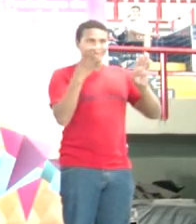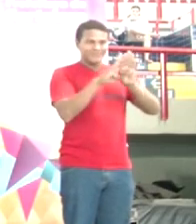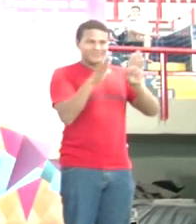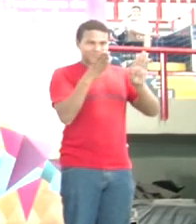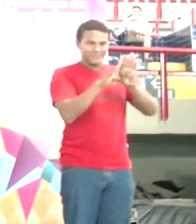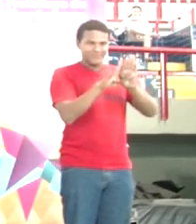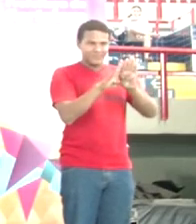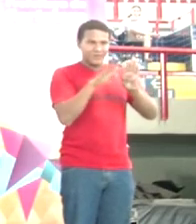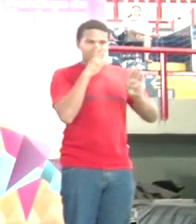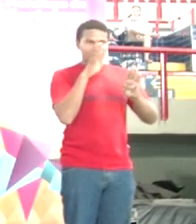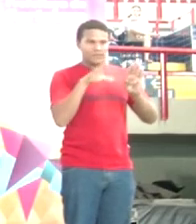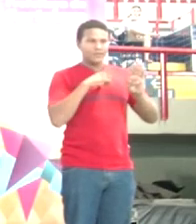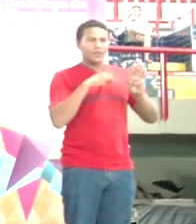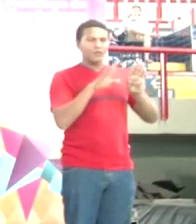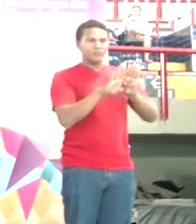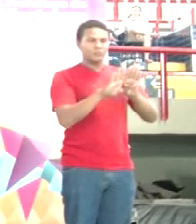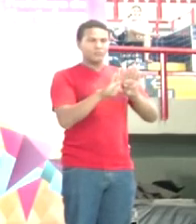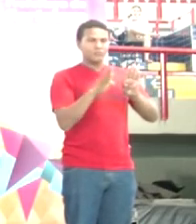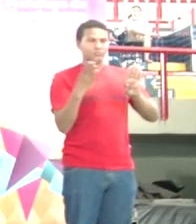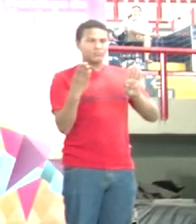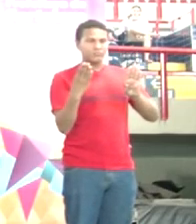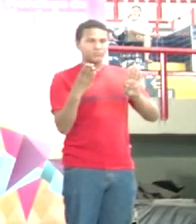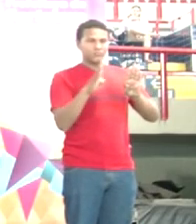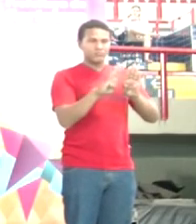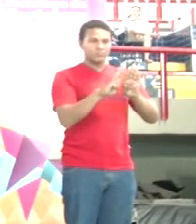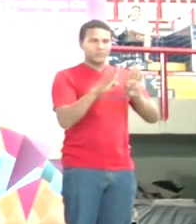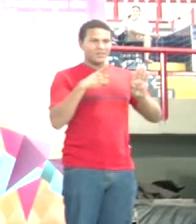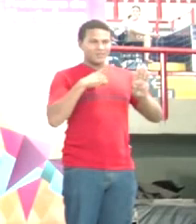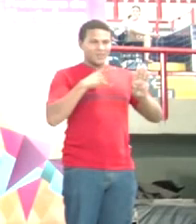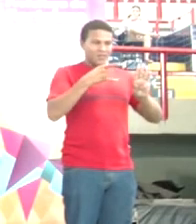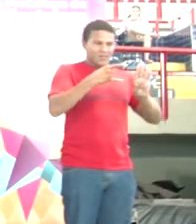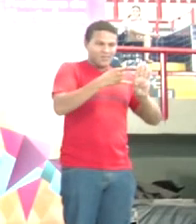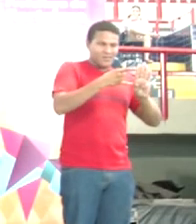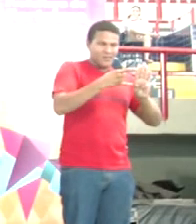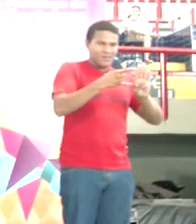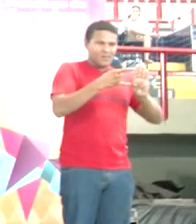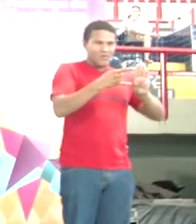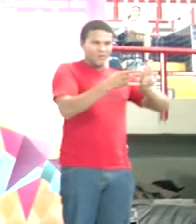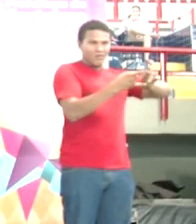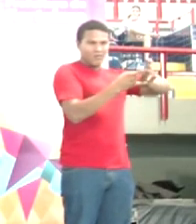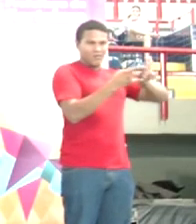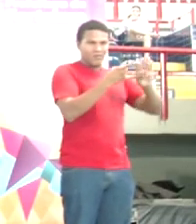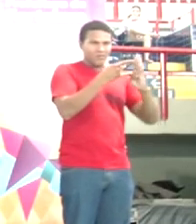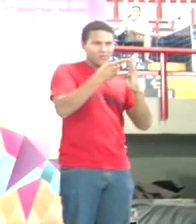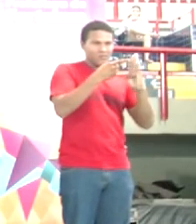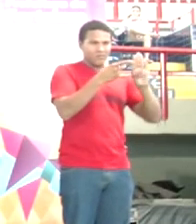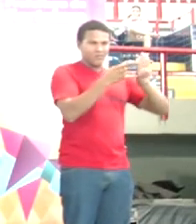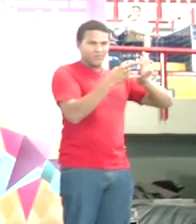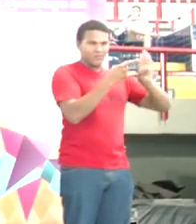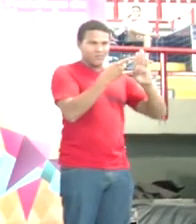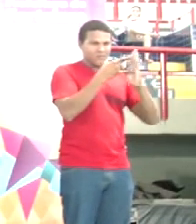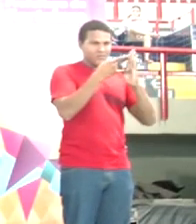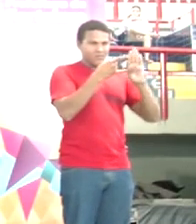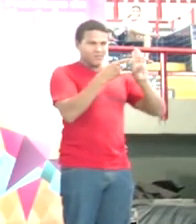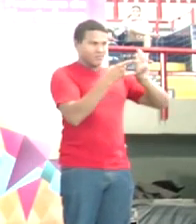não tem 2 dobradiças normalmente, né? 2 dobradiças que fixam a porta na parede. Se você